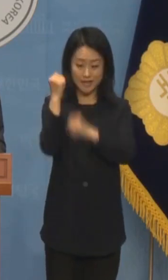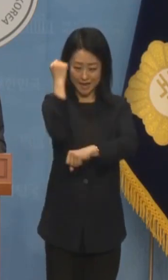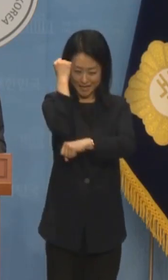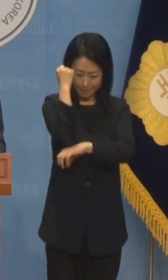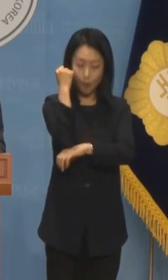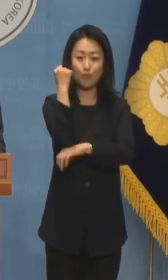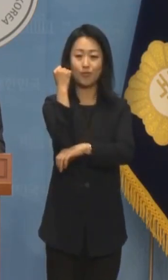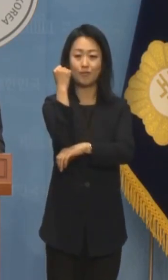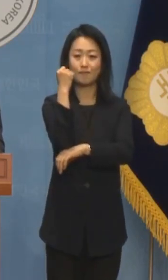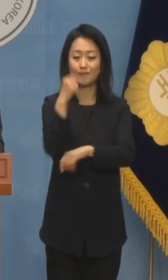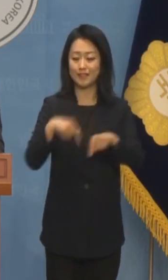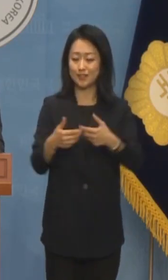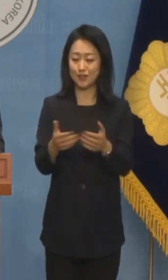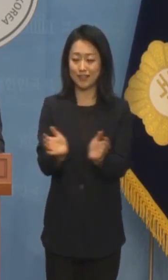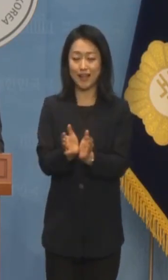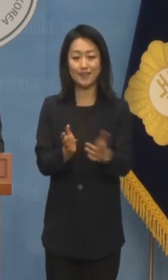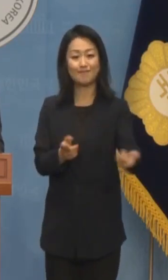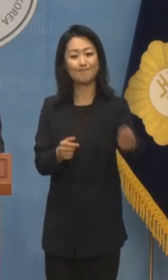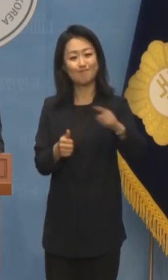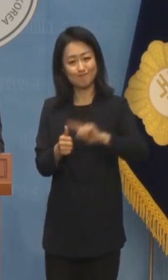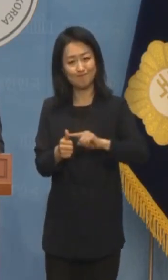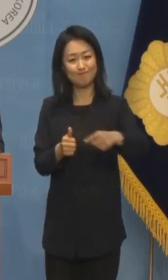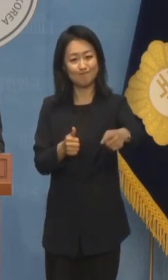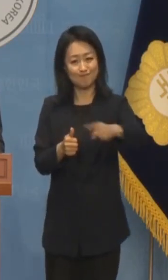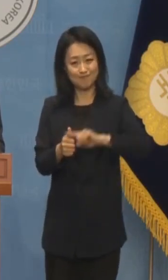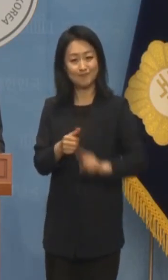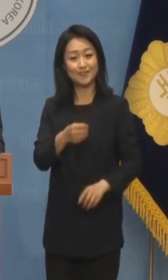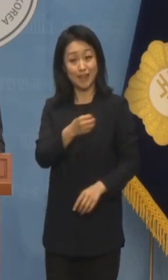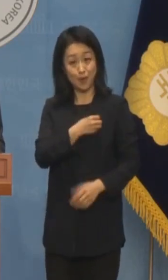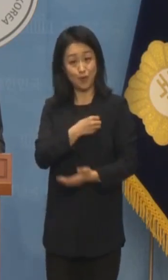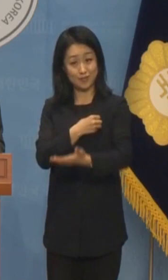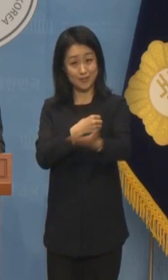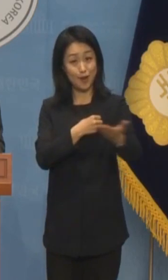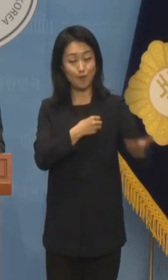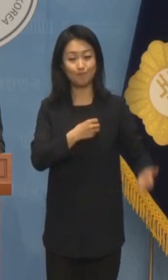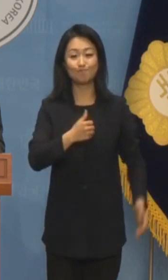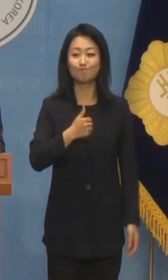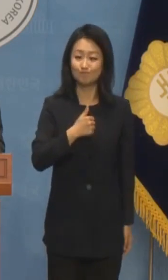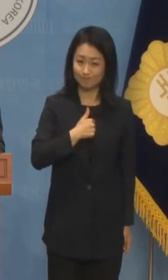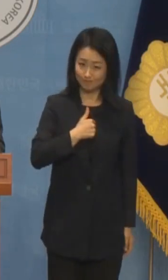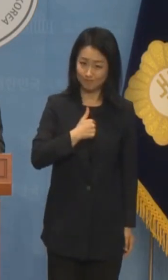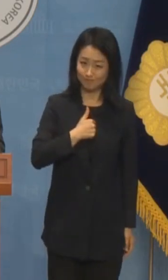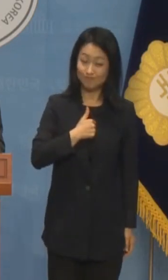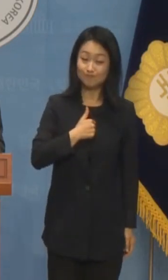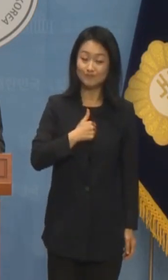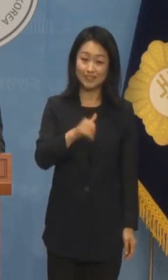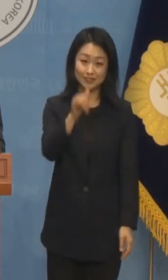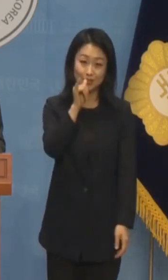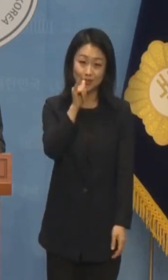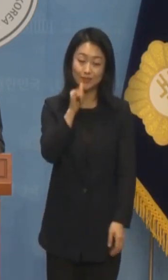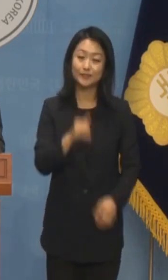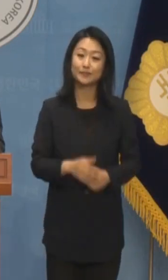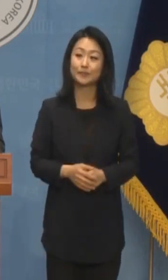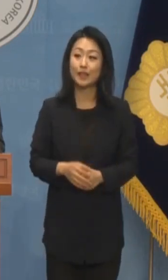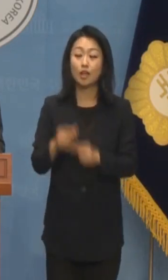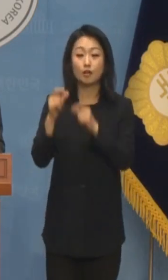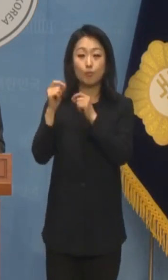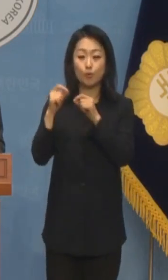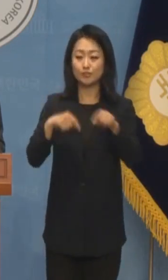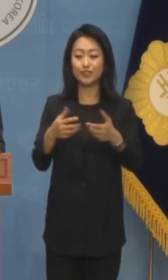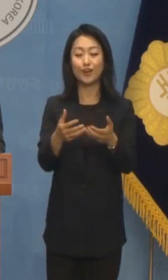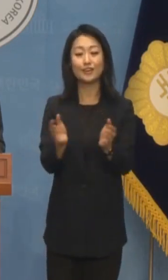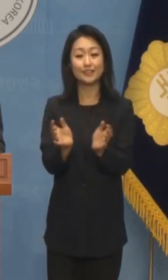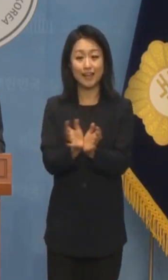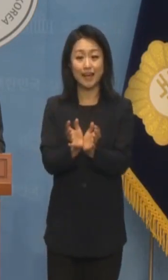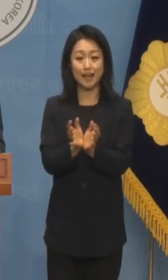있는 정당과 함께하는 한 명의 당원이라는 사실에 자부심을 느끼고 있습니다. 보수 정당사의